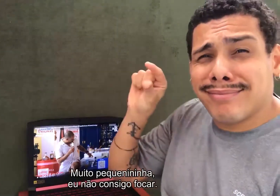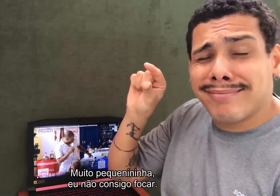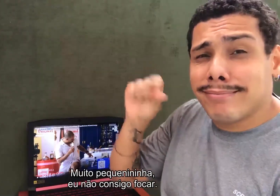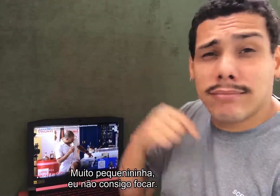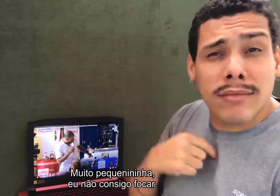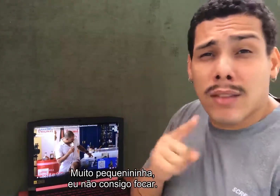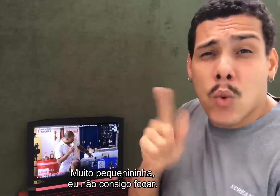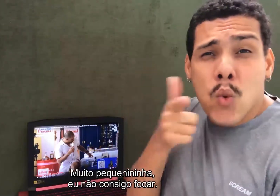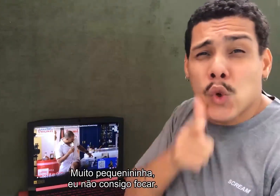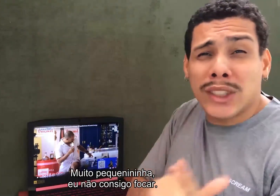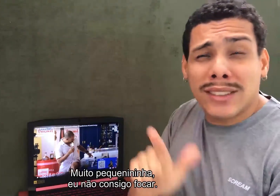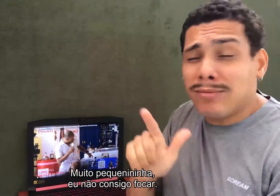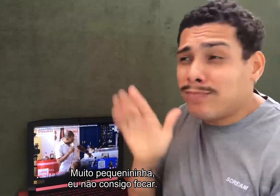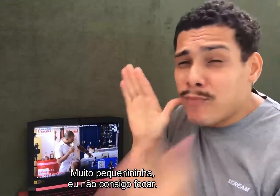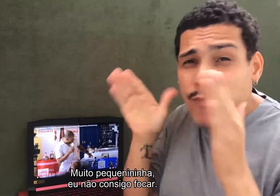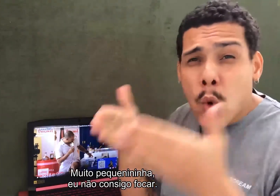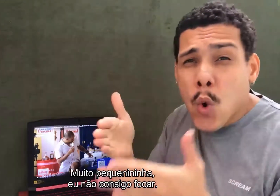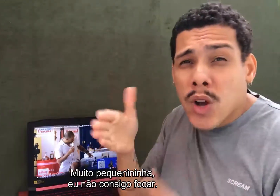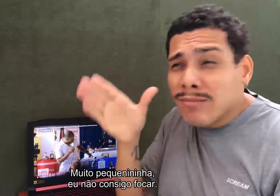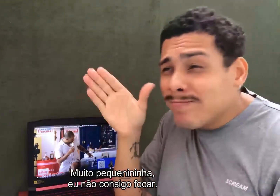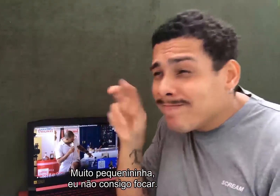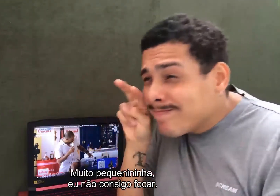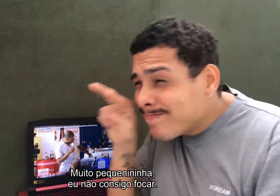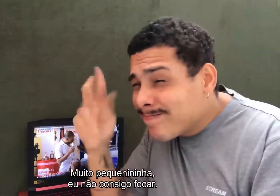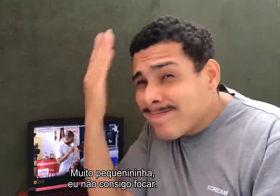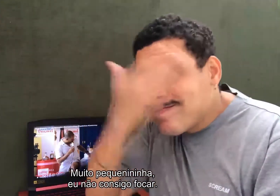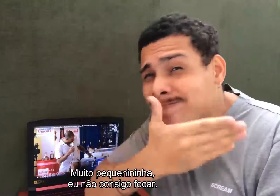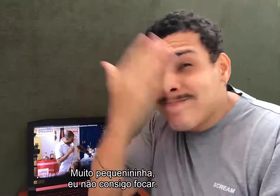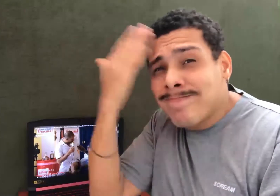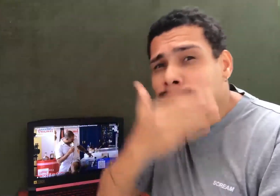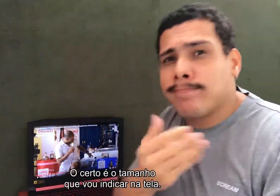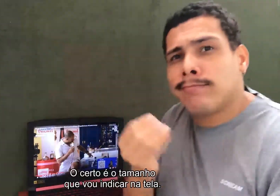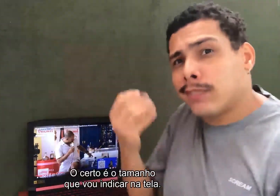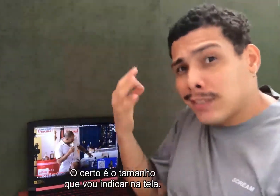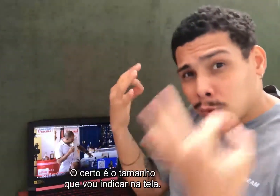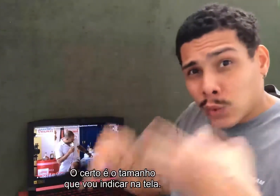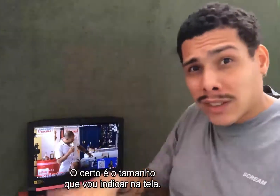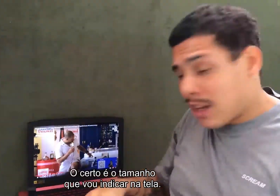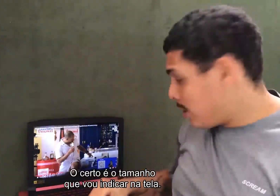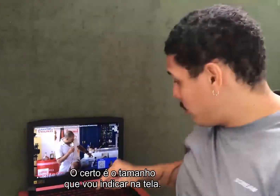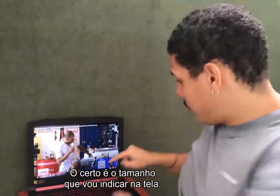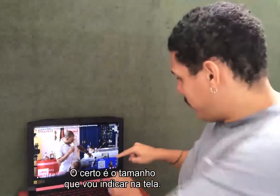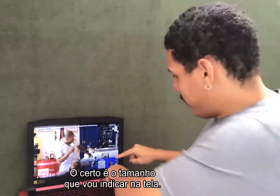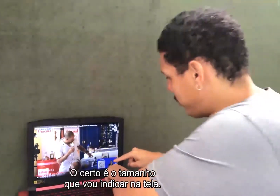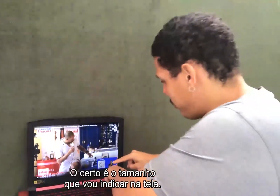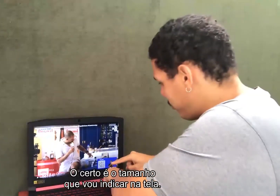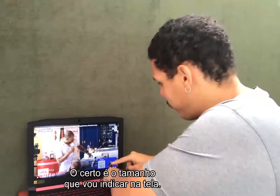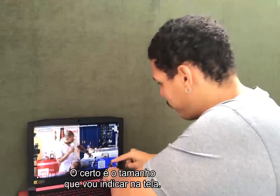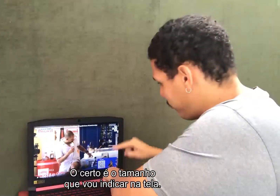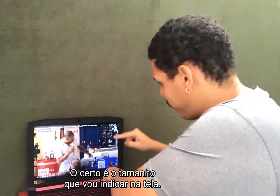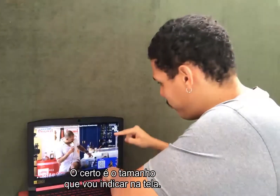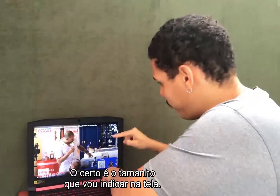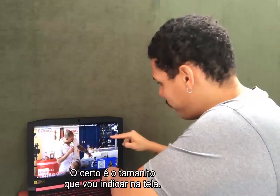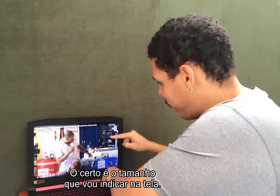Muito pequenininha. Eu não consigo focar. O certo é o tamanho que vou indicar na